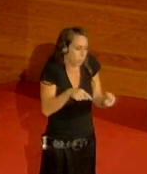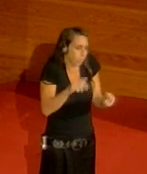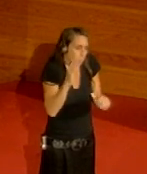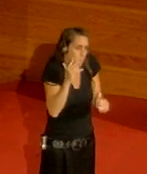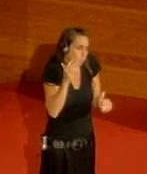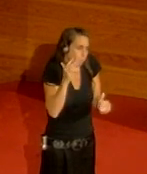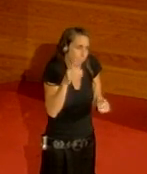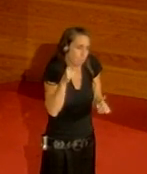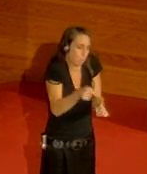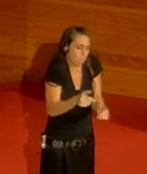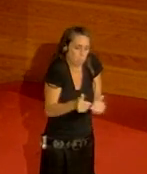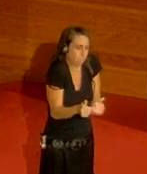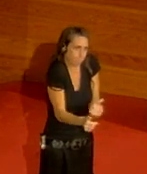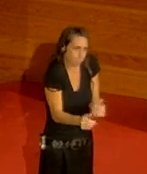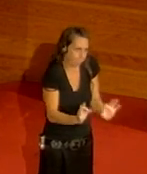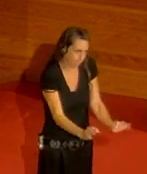inmediato